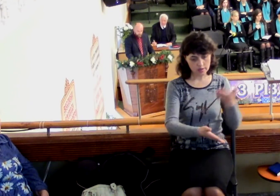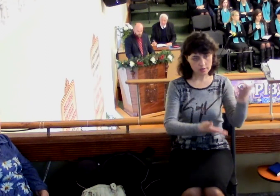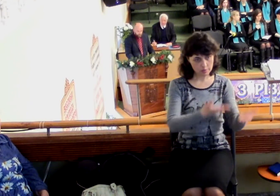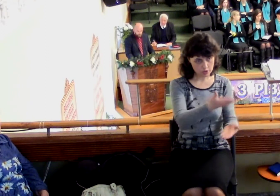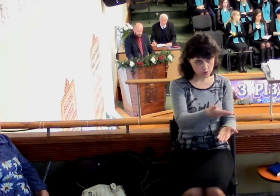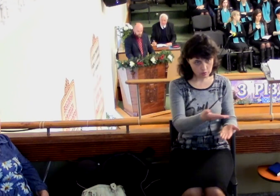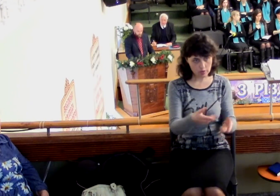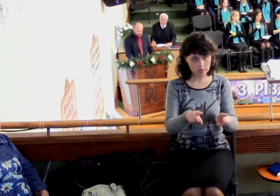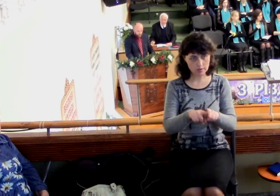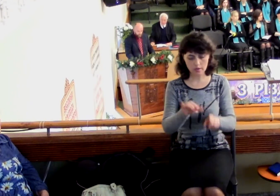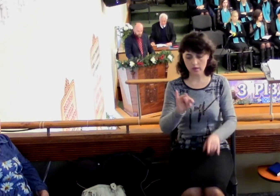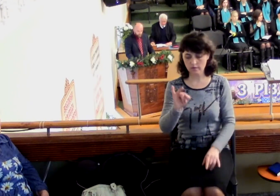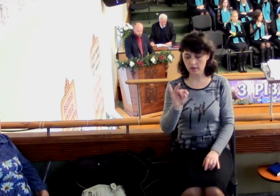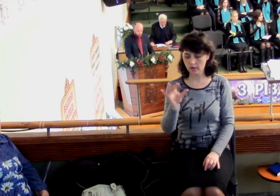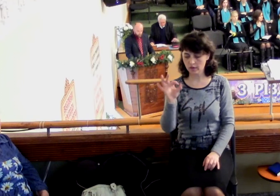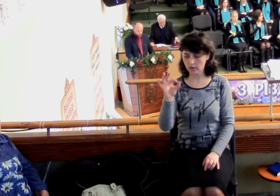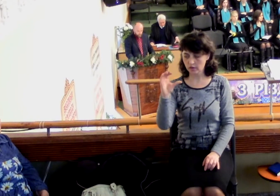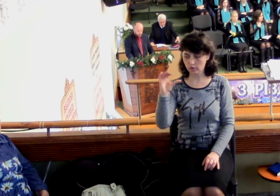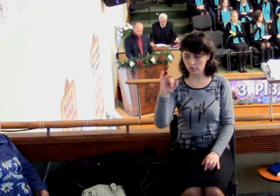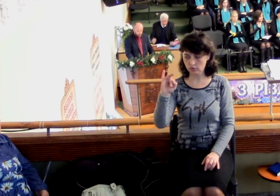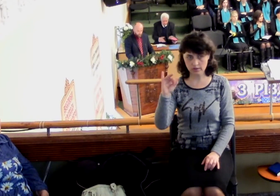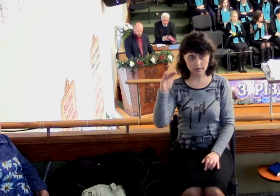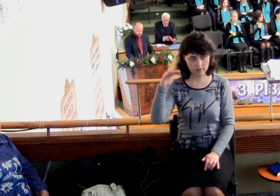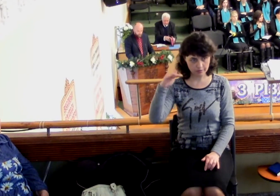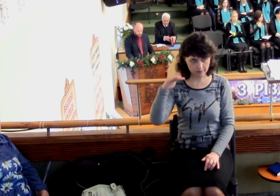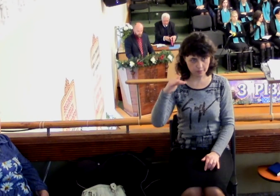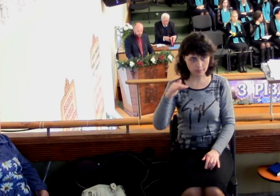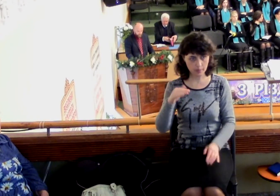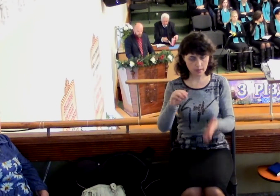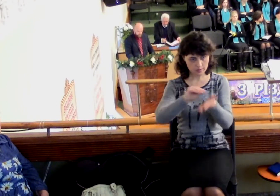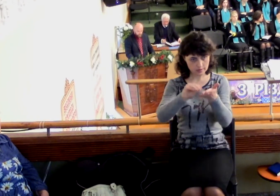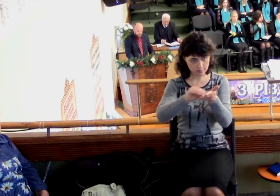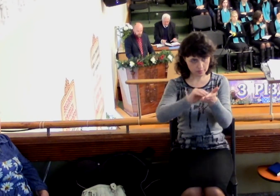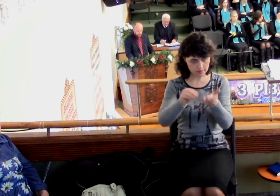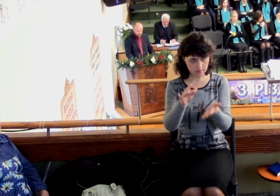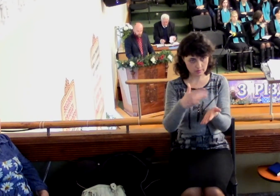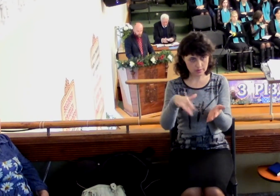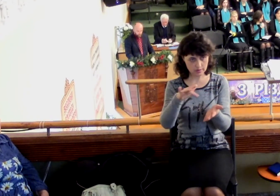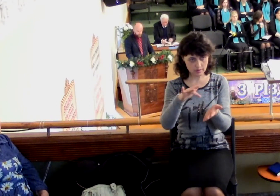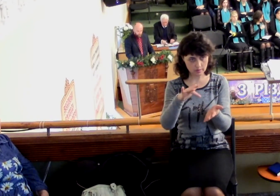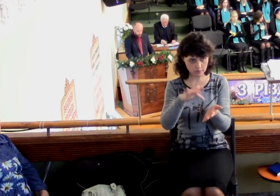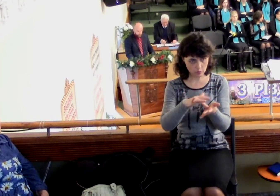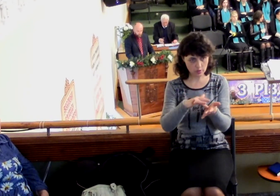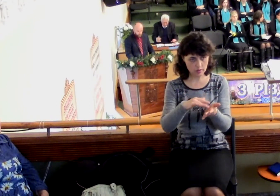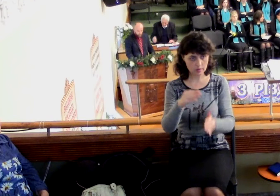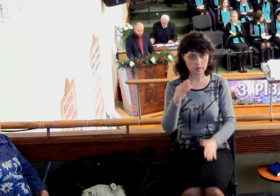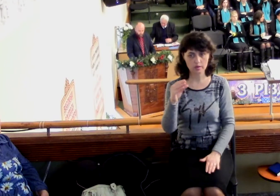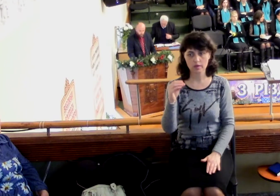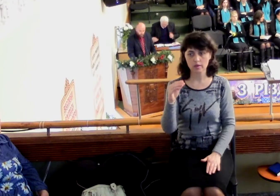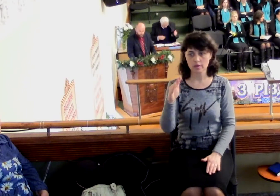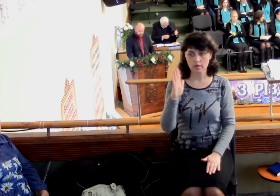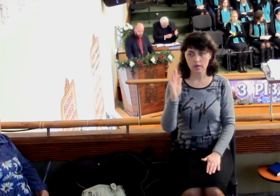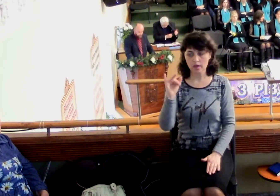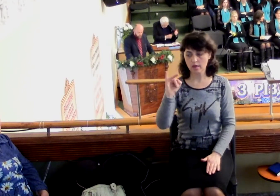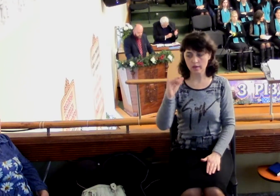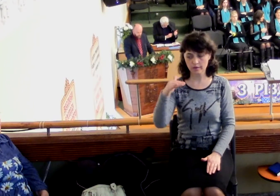Давидов, называемый Вифлеем, потому что он был из дома и рода Давидова, записаться с Марией, обрученной ему женой,